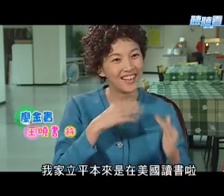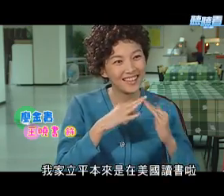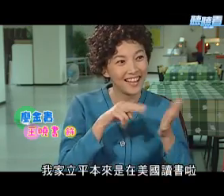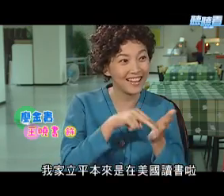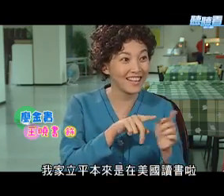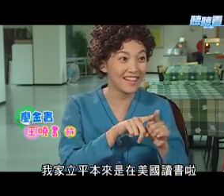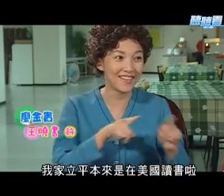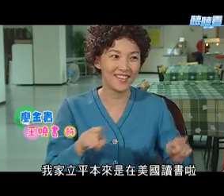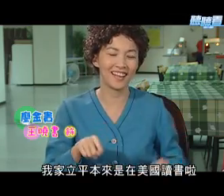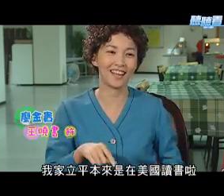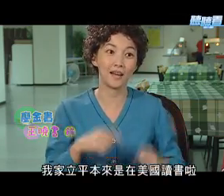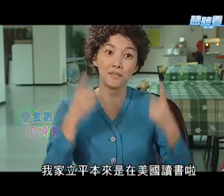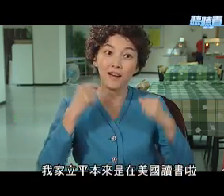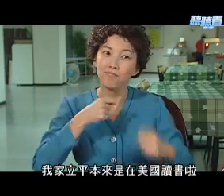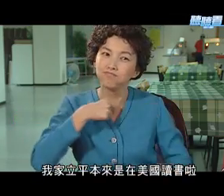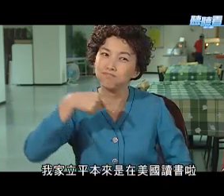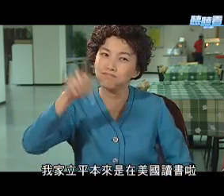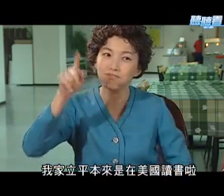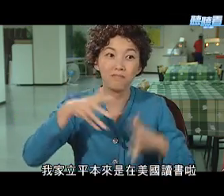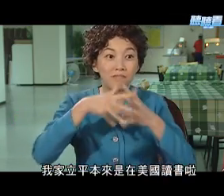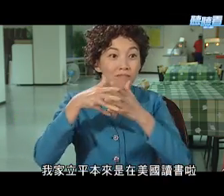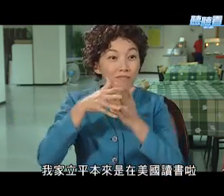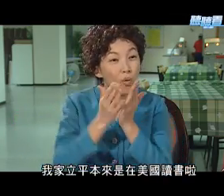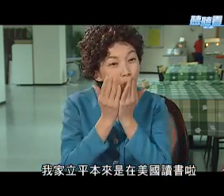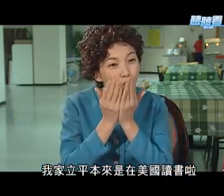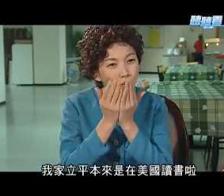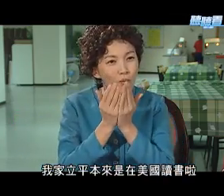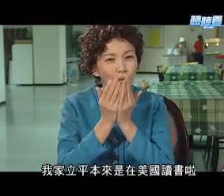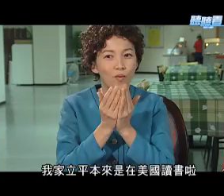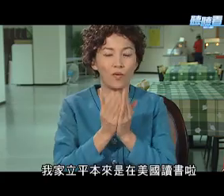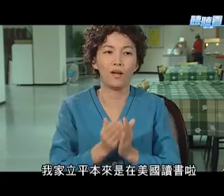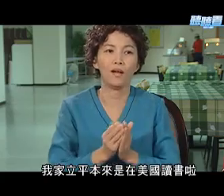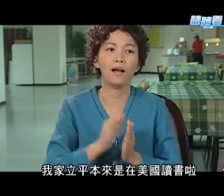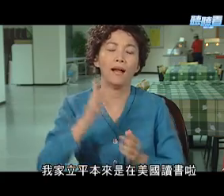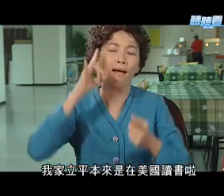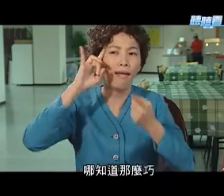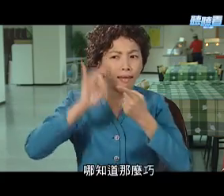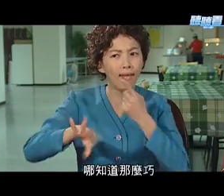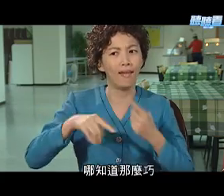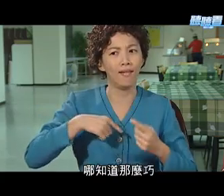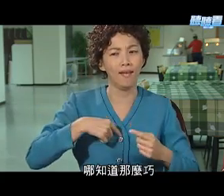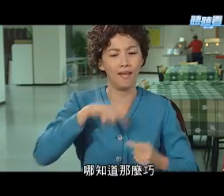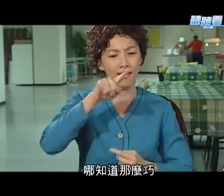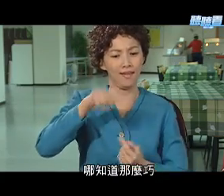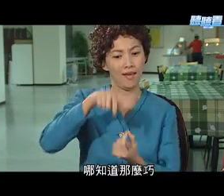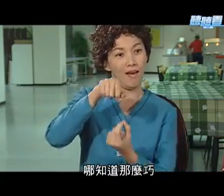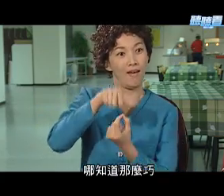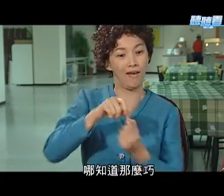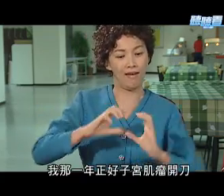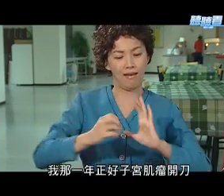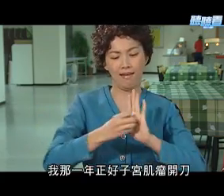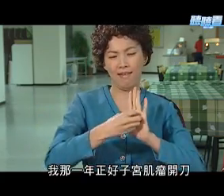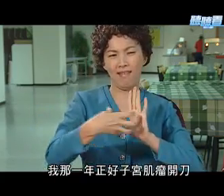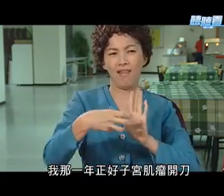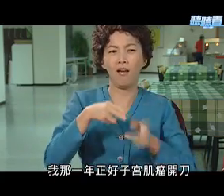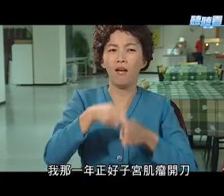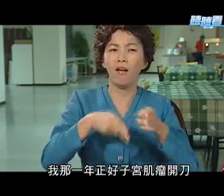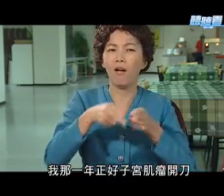字家丽萍本来是在美国读书啦哪知道那么巧我那一年正好